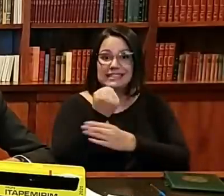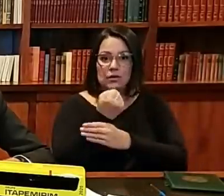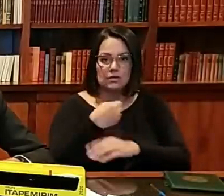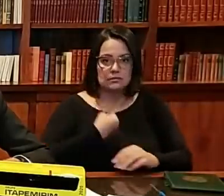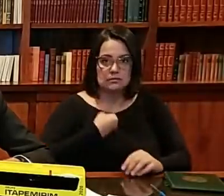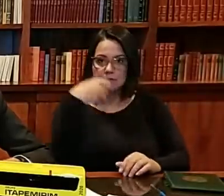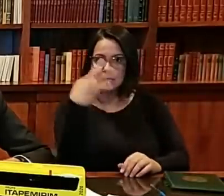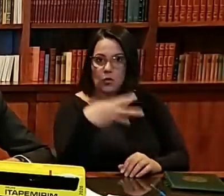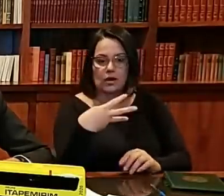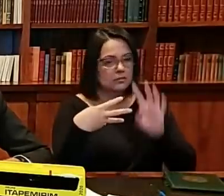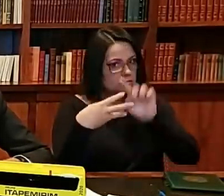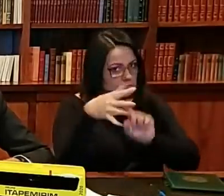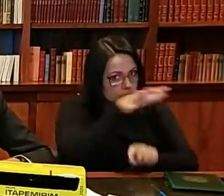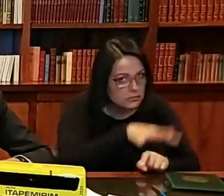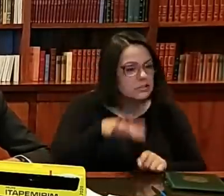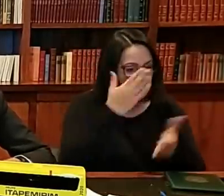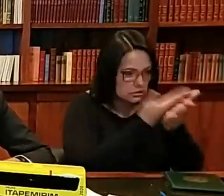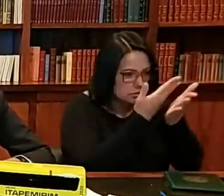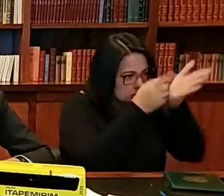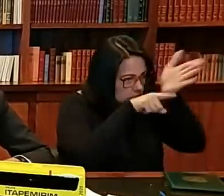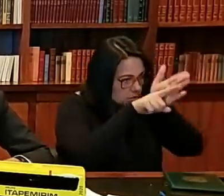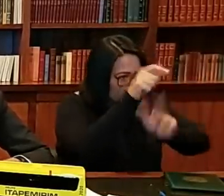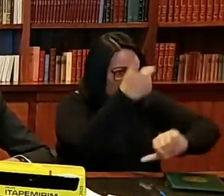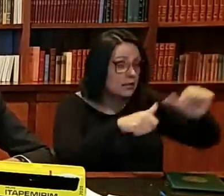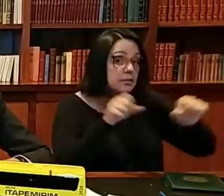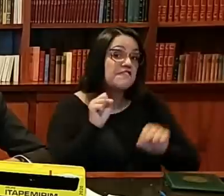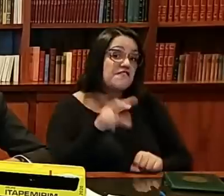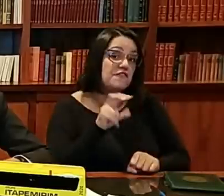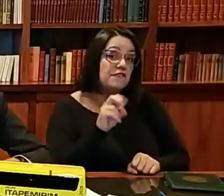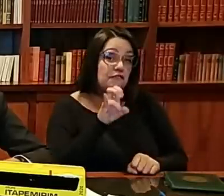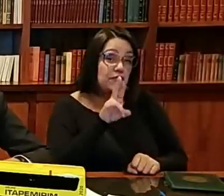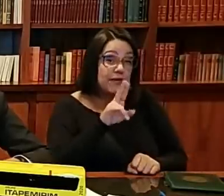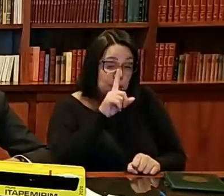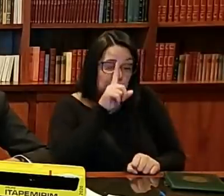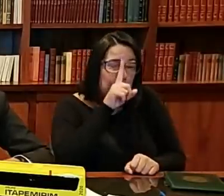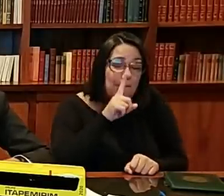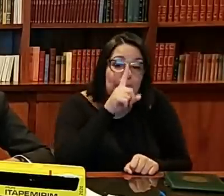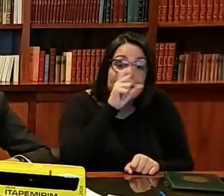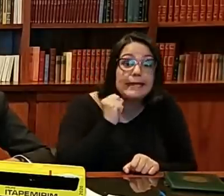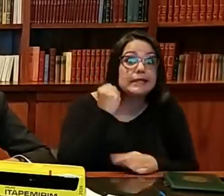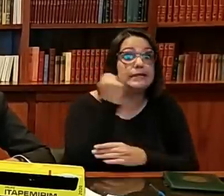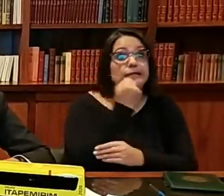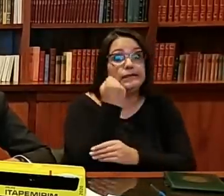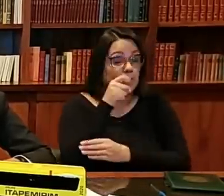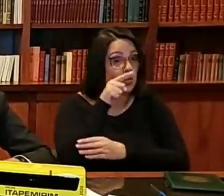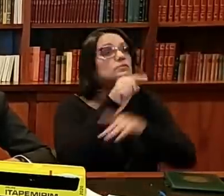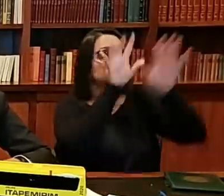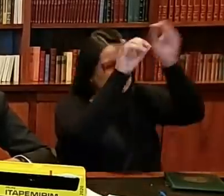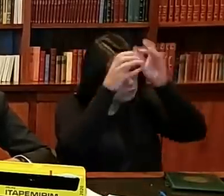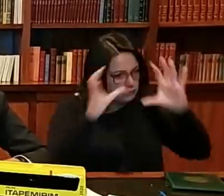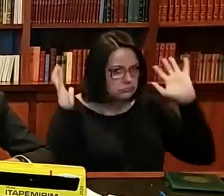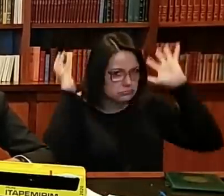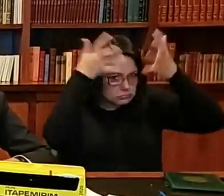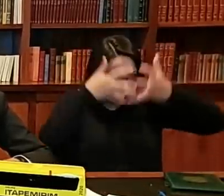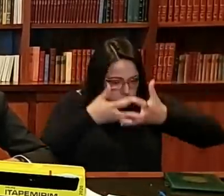analisar, estudar e trabalhar com vírus, por exemplo, de altíssima periculosidade. Isso aí somado com